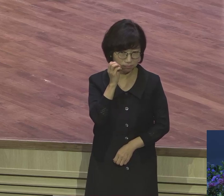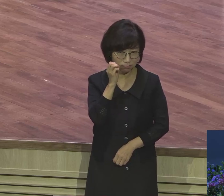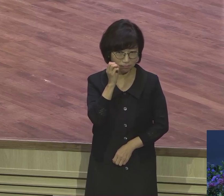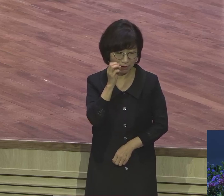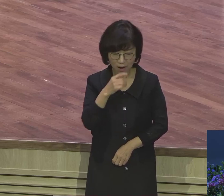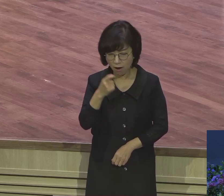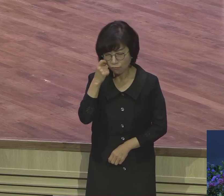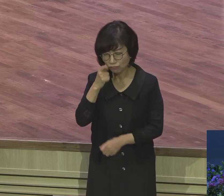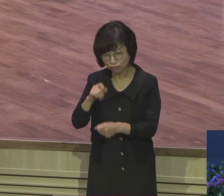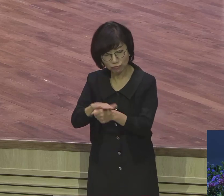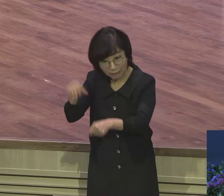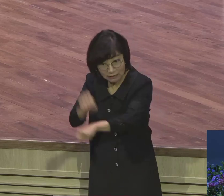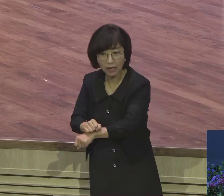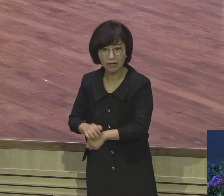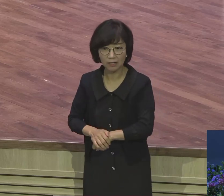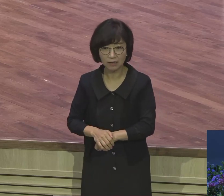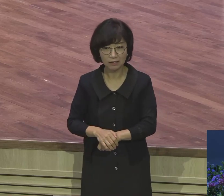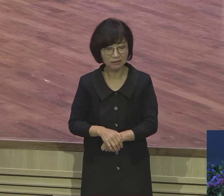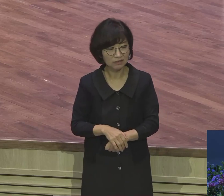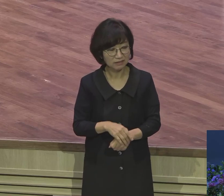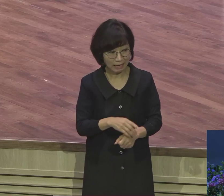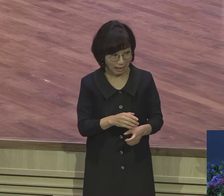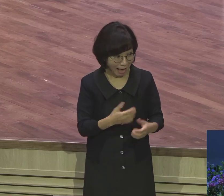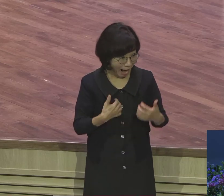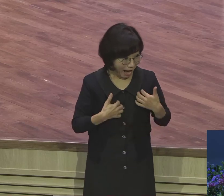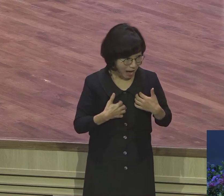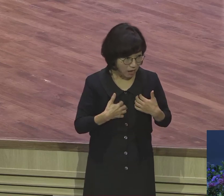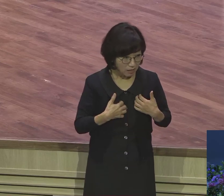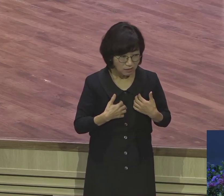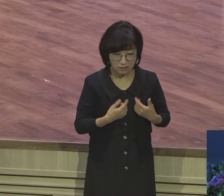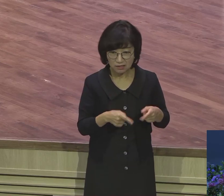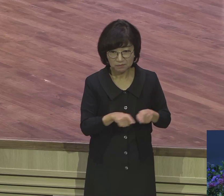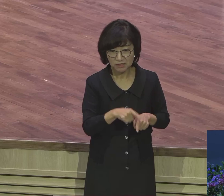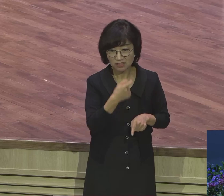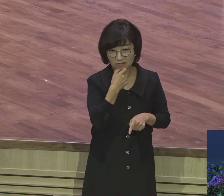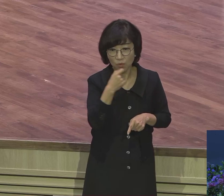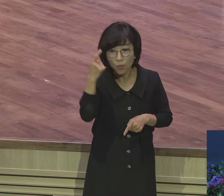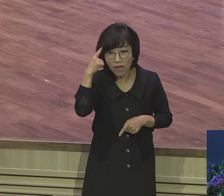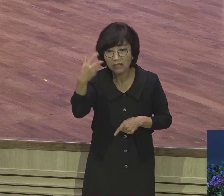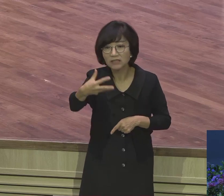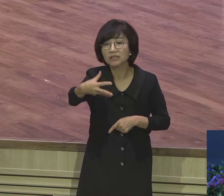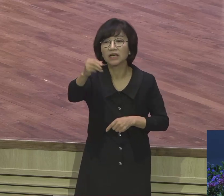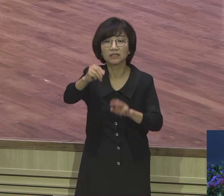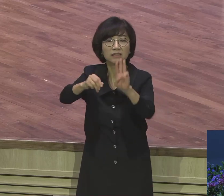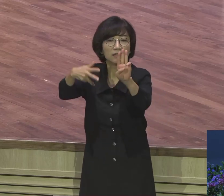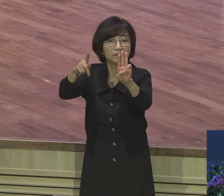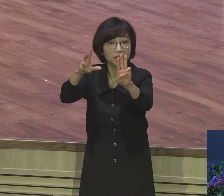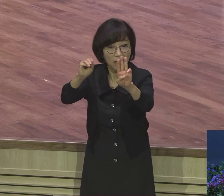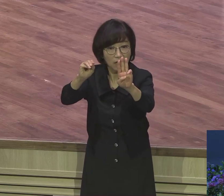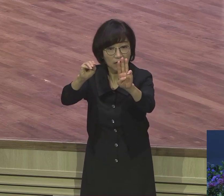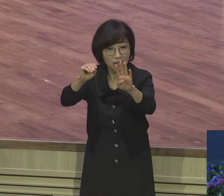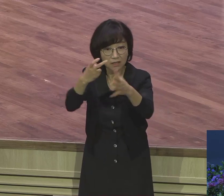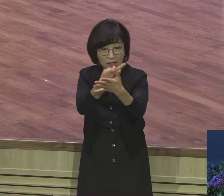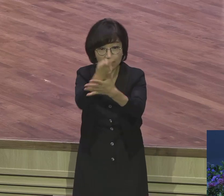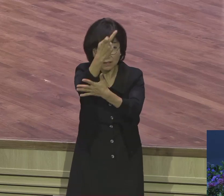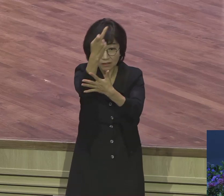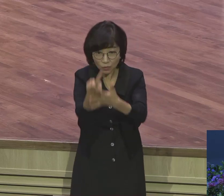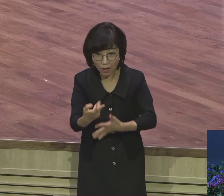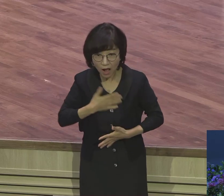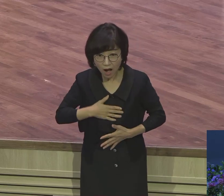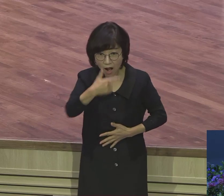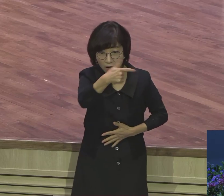그 왜 그러냐 상세기 3장 사건 때문에 그래요. 가인과 아벨 형정안이잖아요.